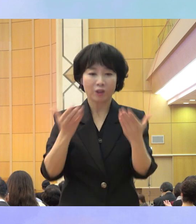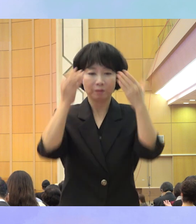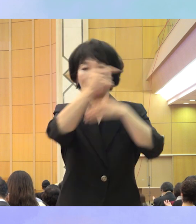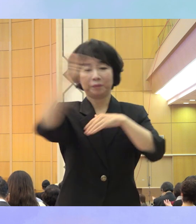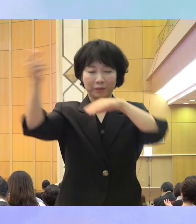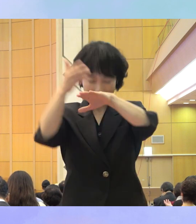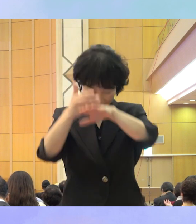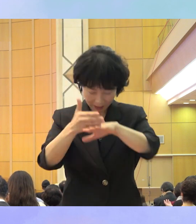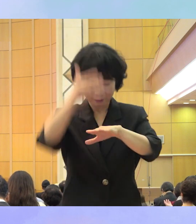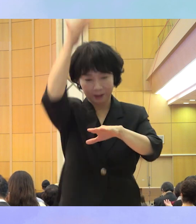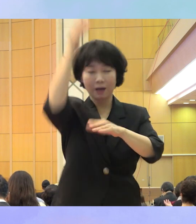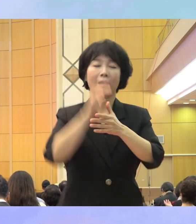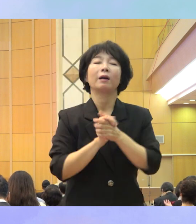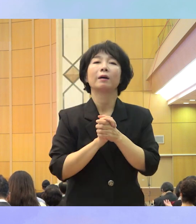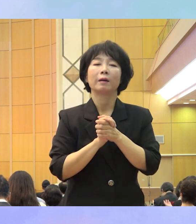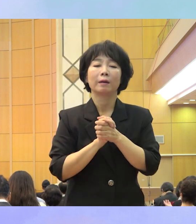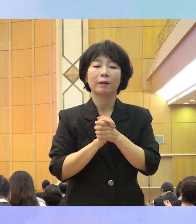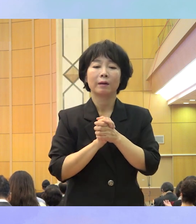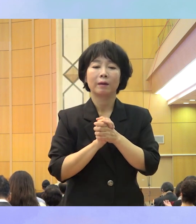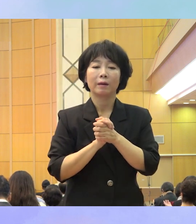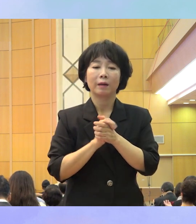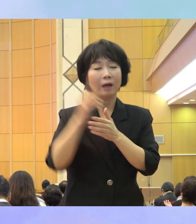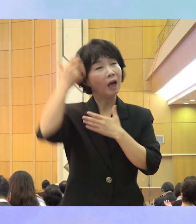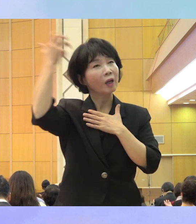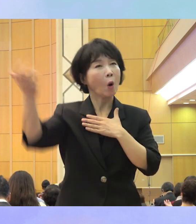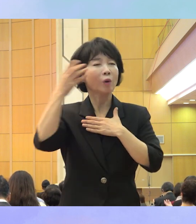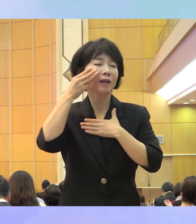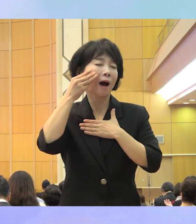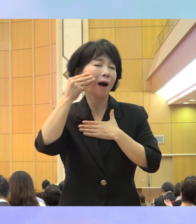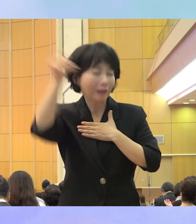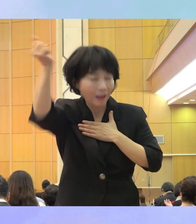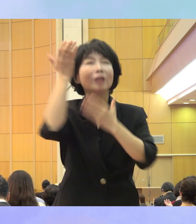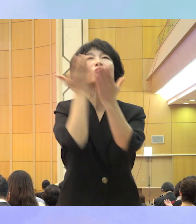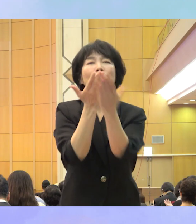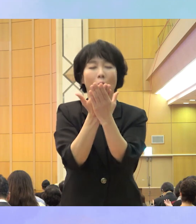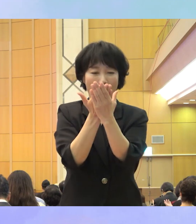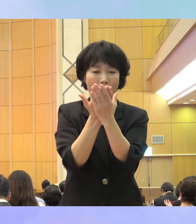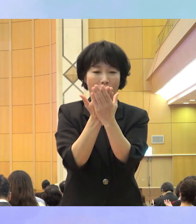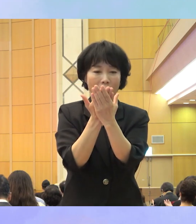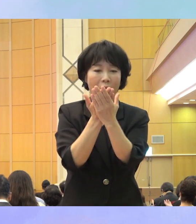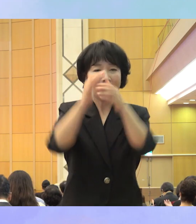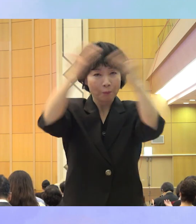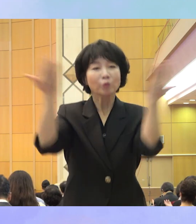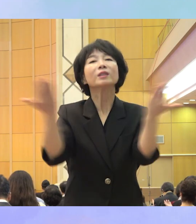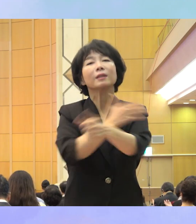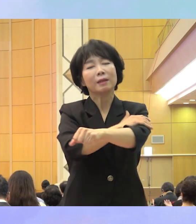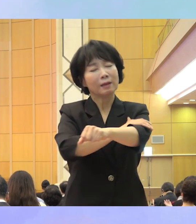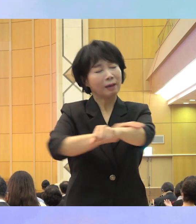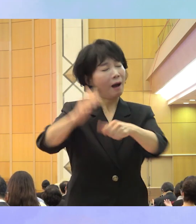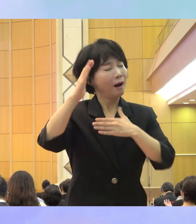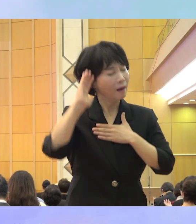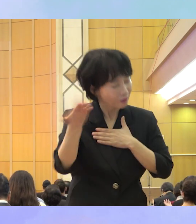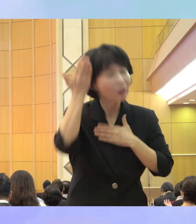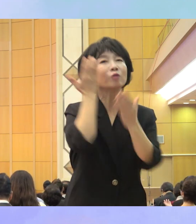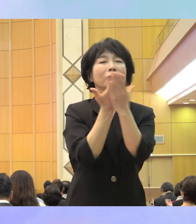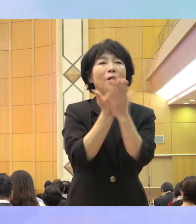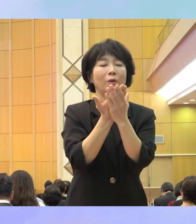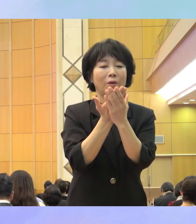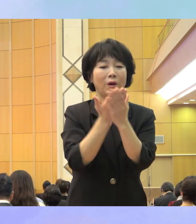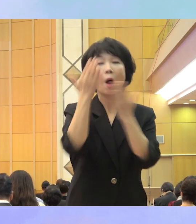축복하심을 감사합니다. 영혼이 잘되게 하시고 범사도 잘되게